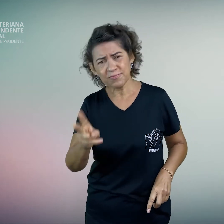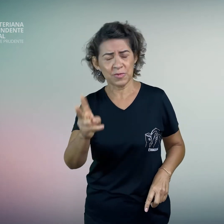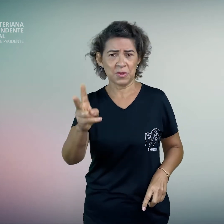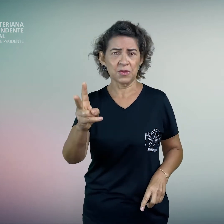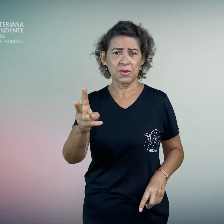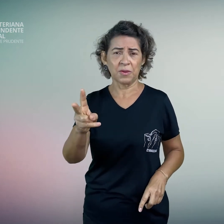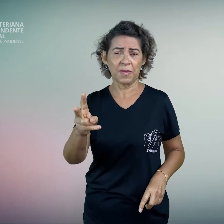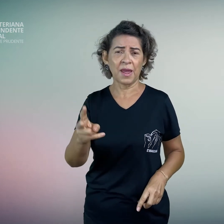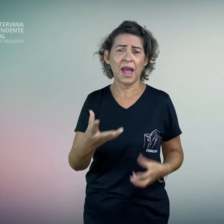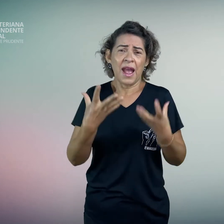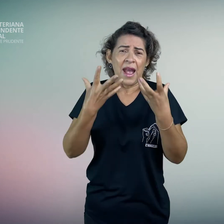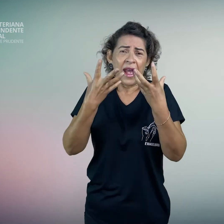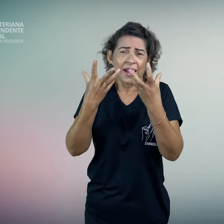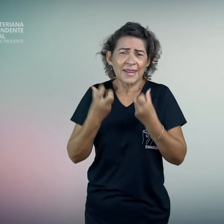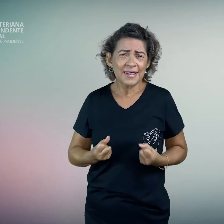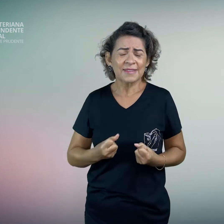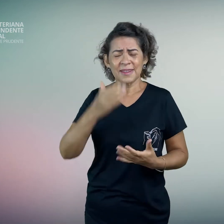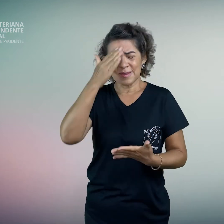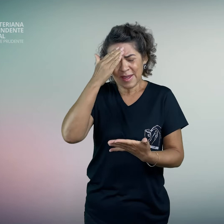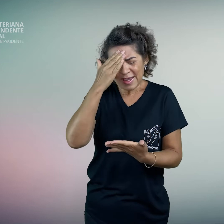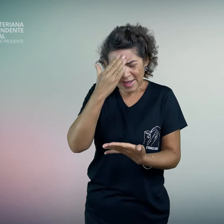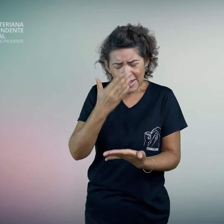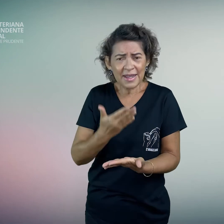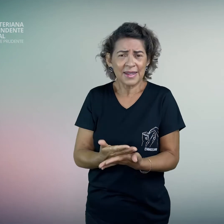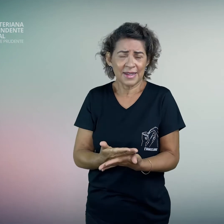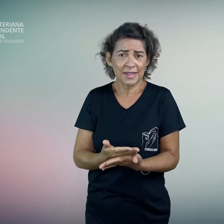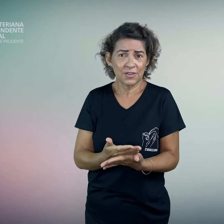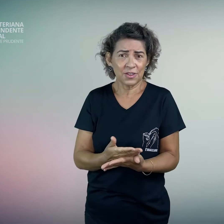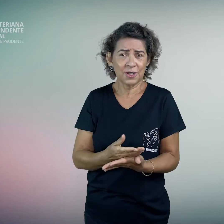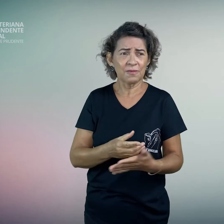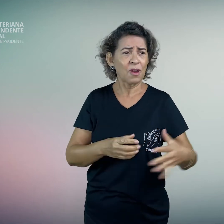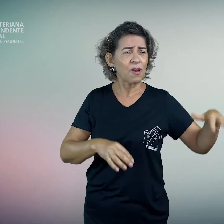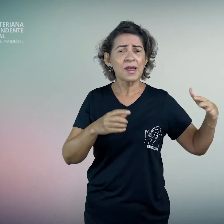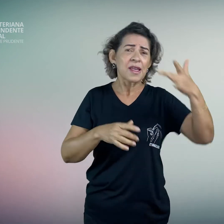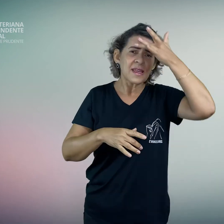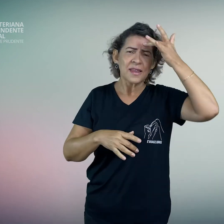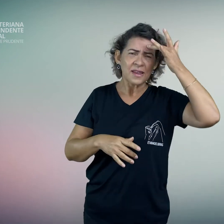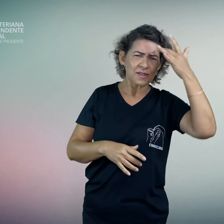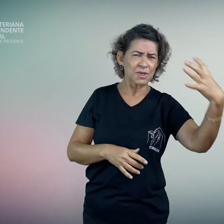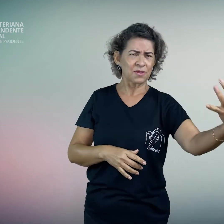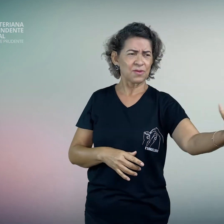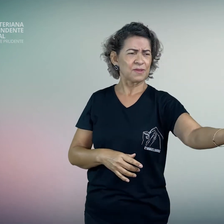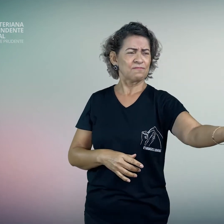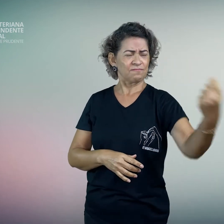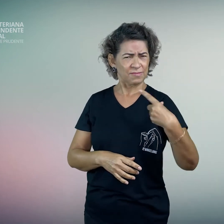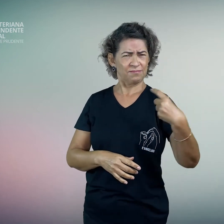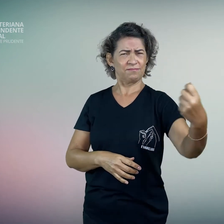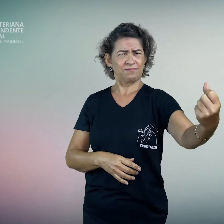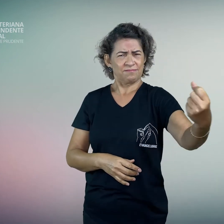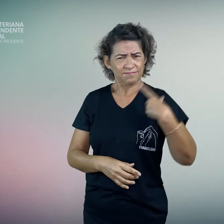mesmos, pois passamos a acreditar no que dizem sobre nós e a reviver constantemente